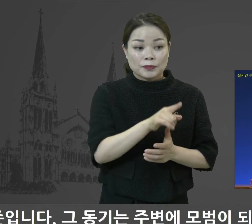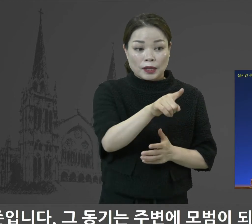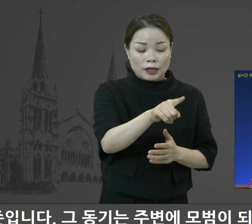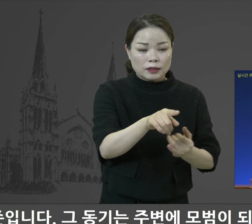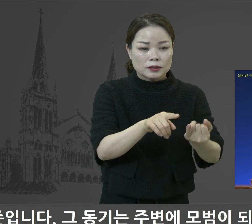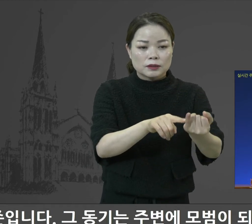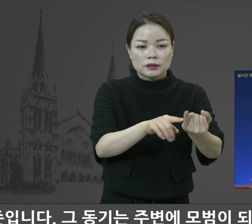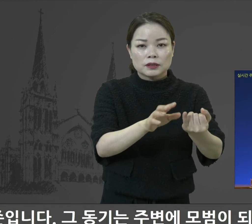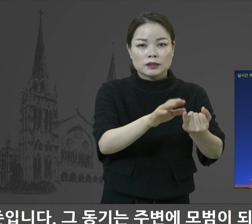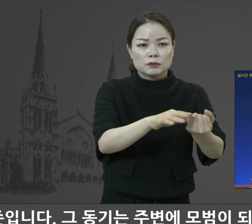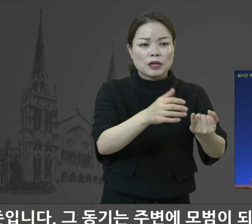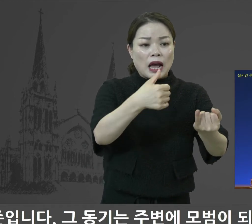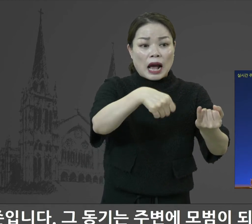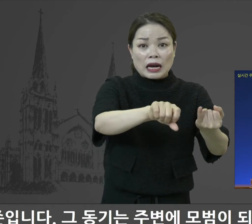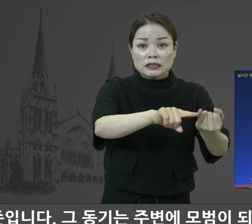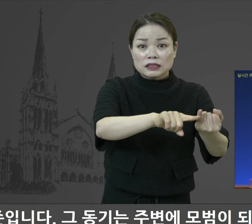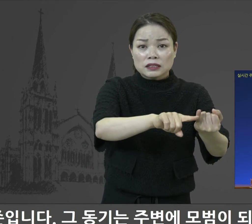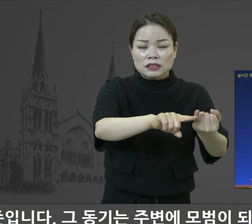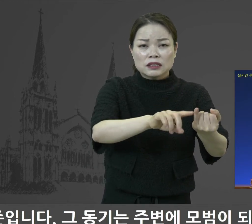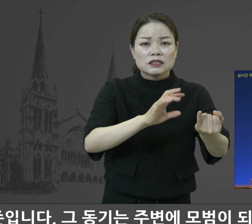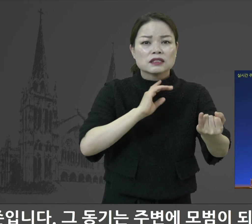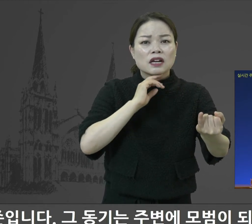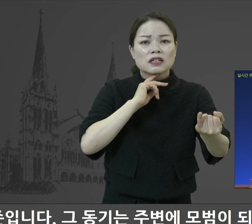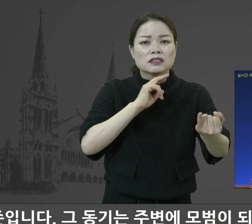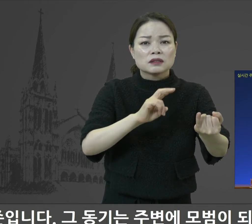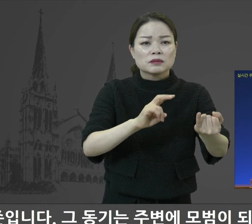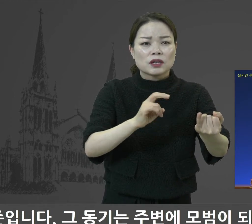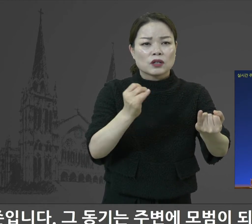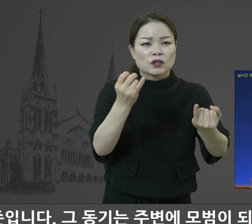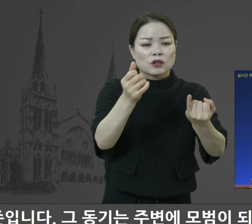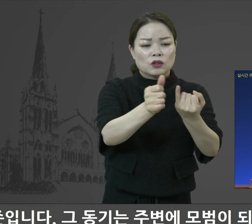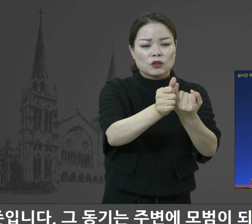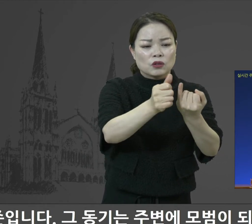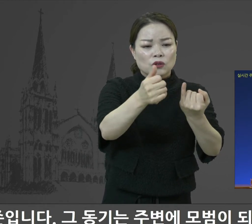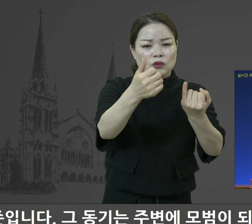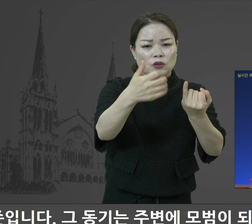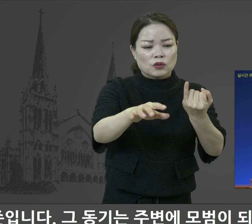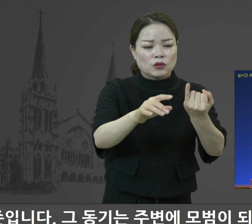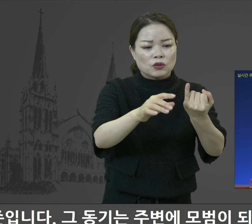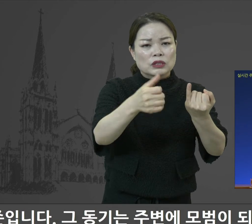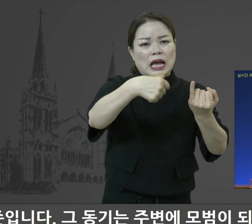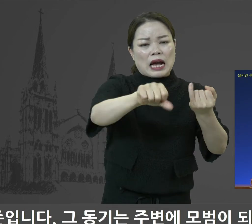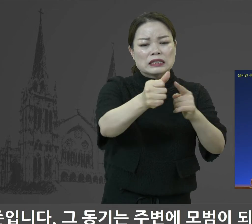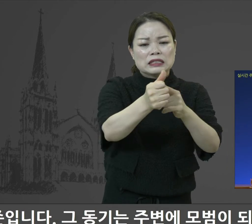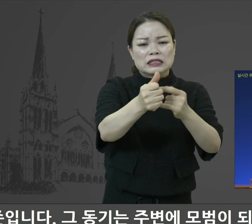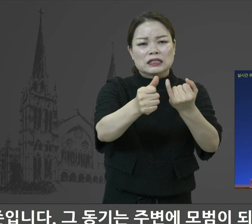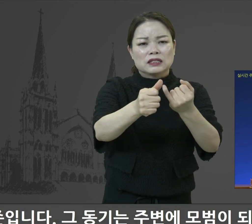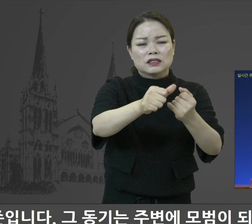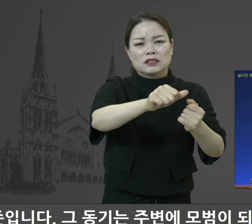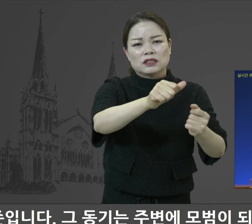그분 아들이 20대인데 결혼 안 한 아들인데 교통사고로 죽었답니다.